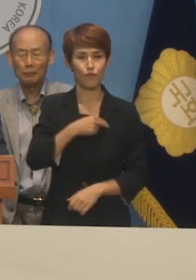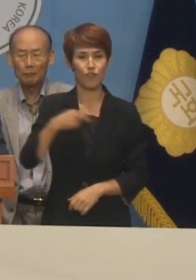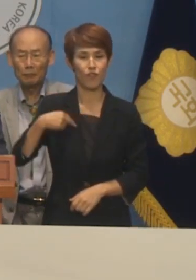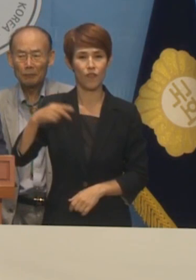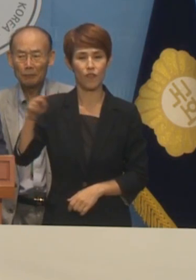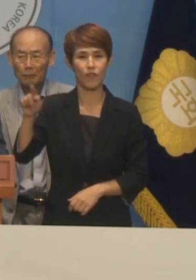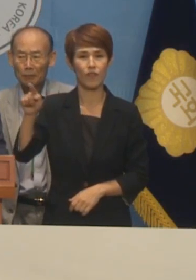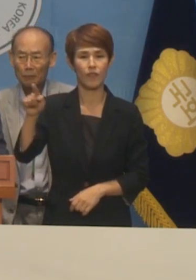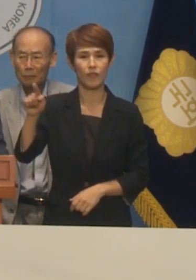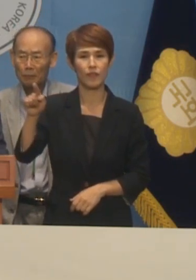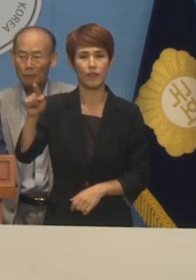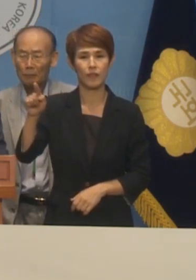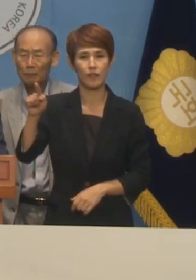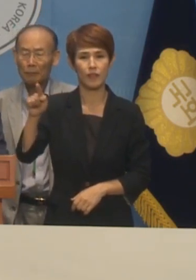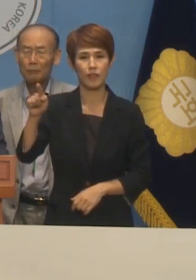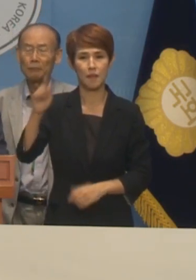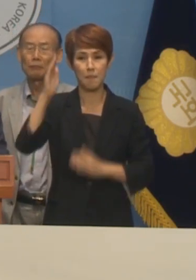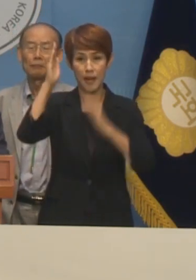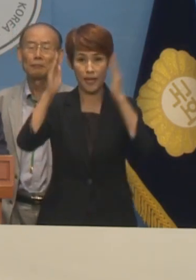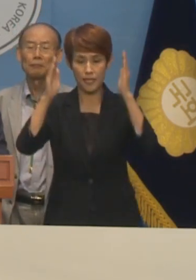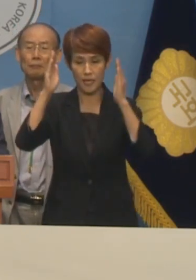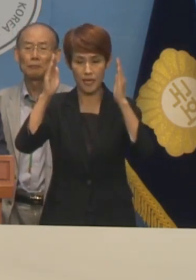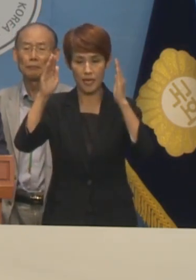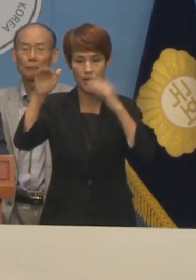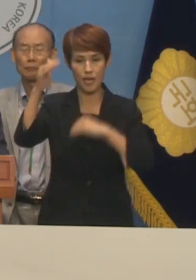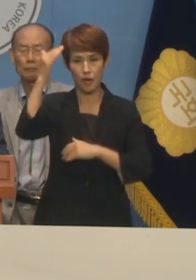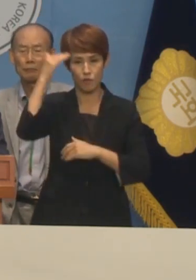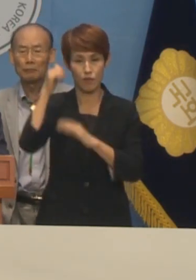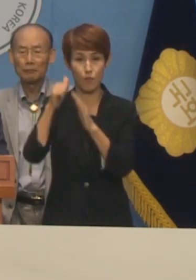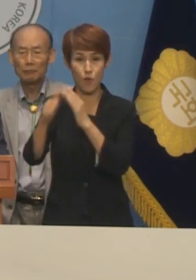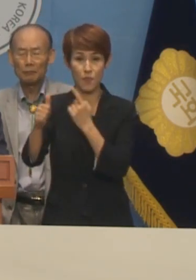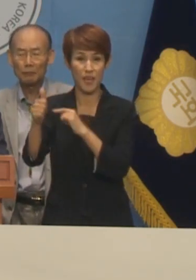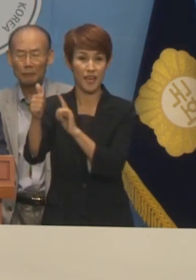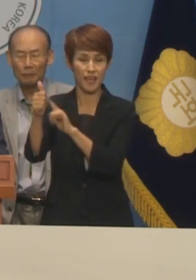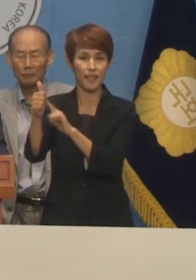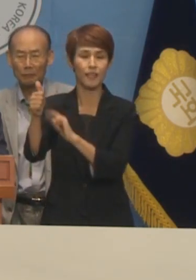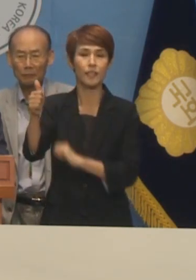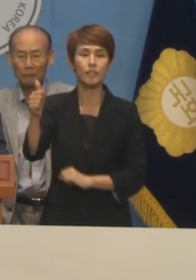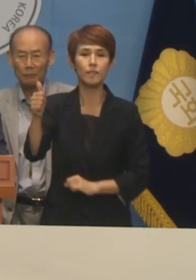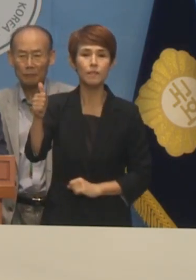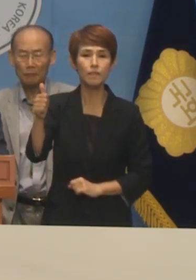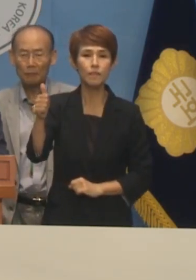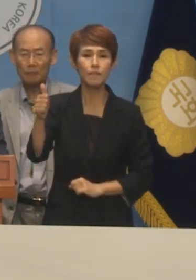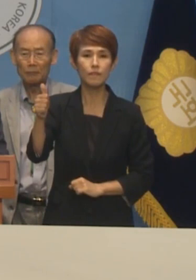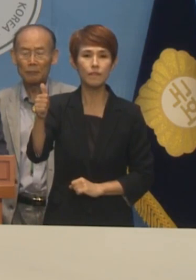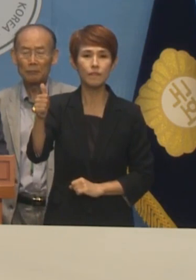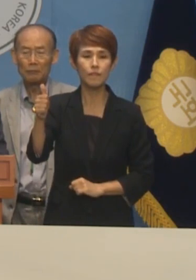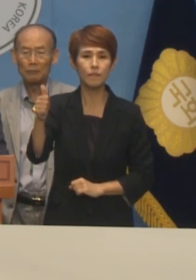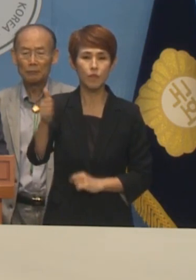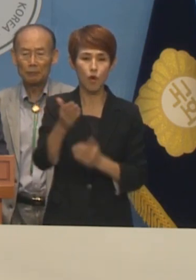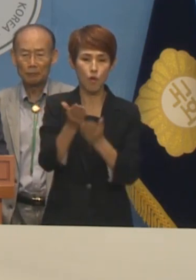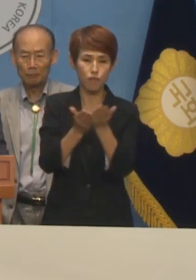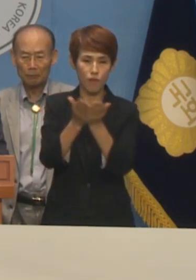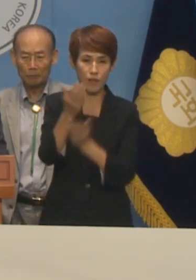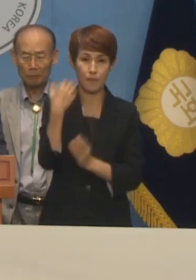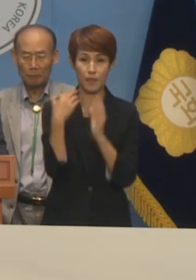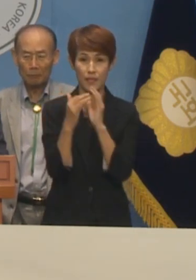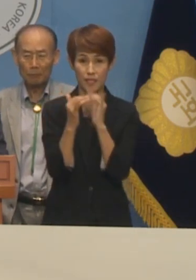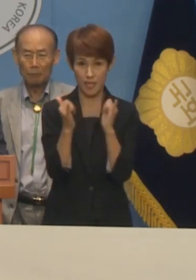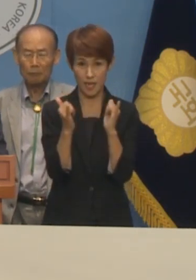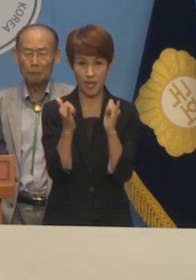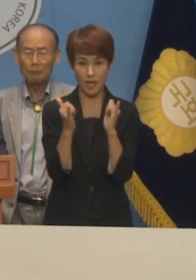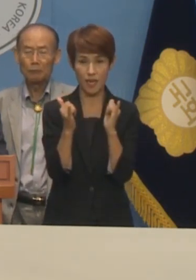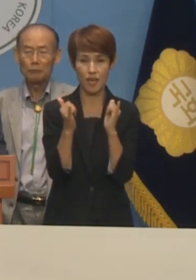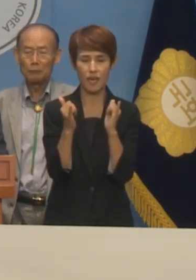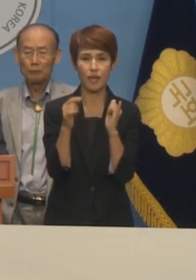리동수 전 말레이시아 대사입니다. 그리고 이제 무역 담당 박 국장과 우리 측에서는